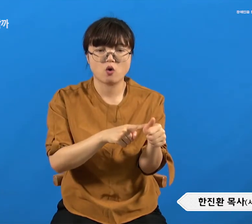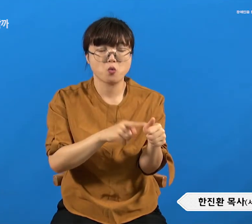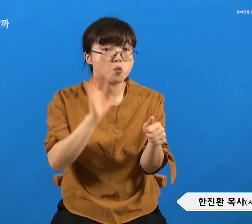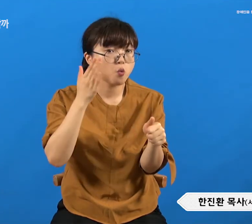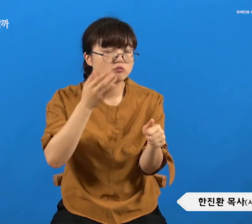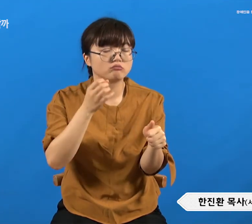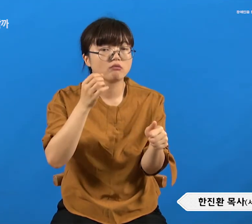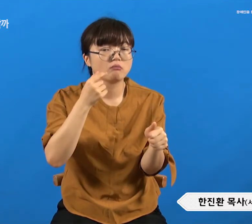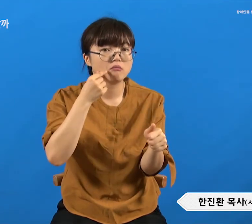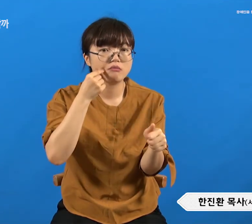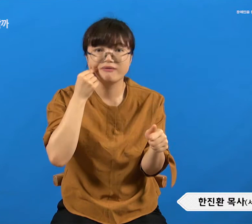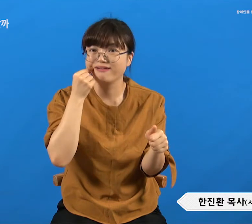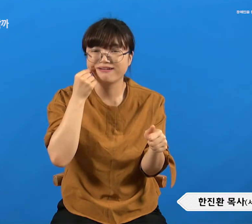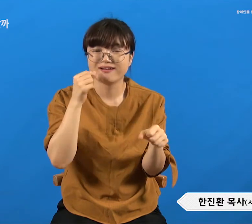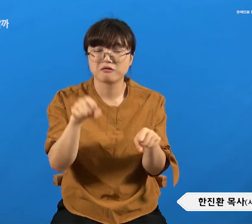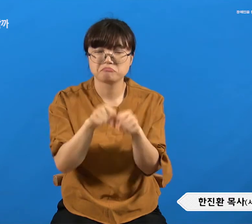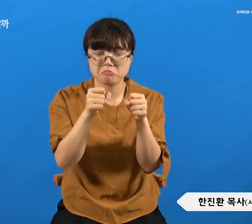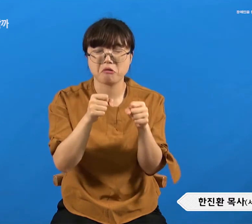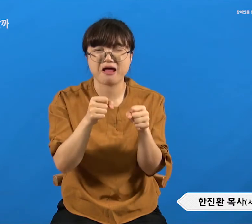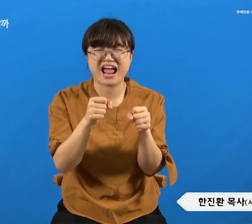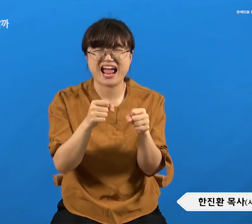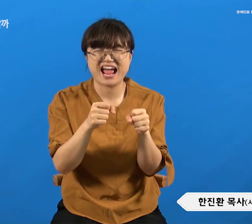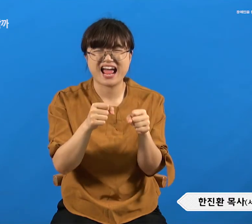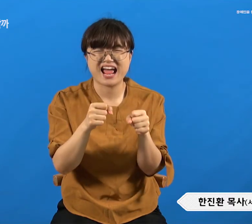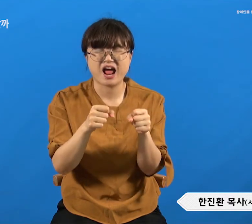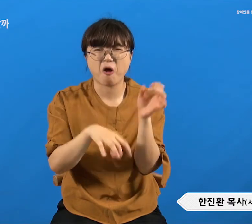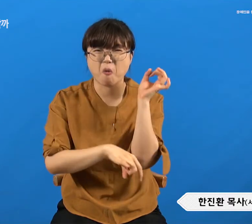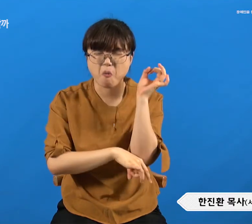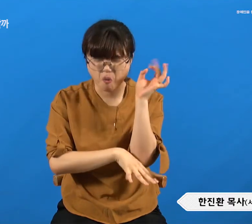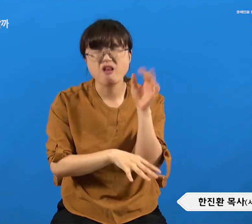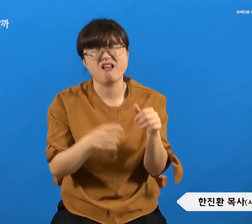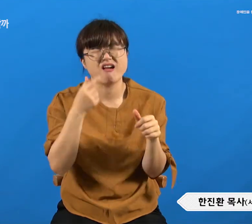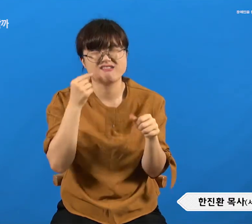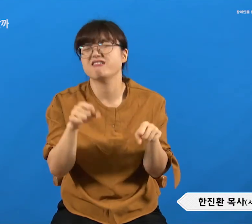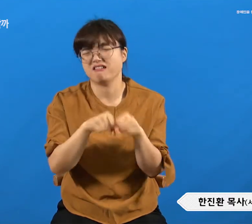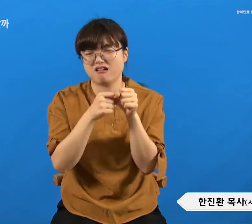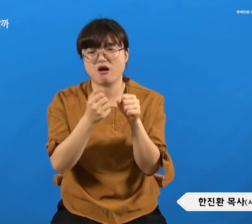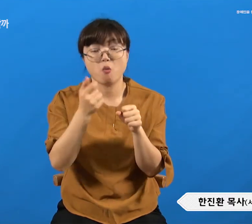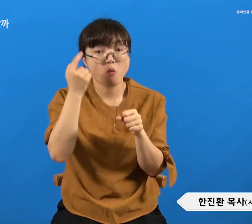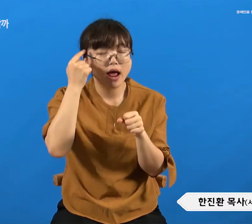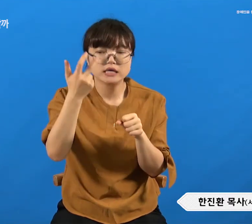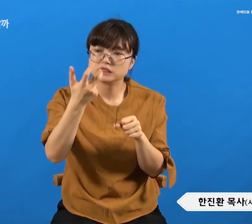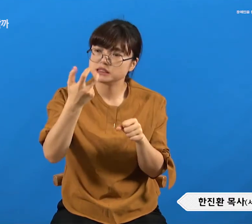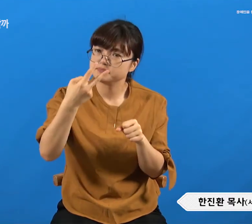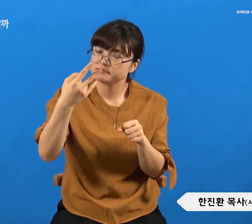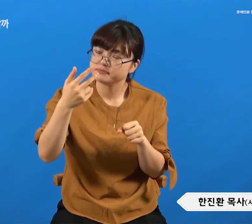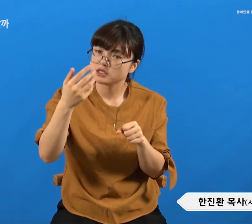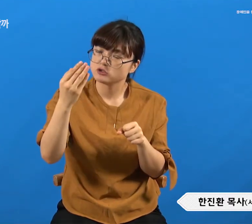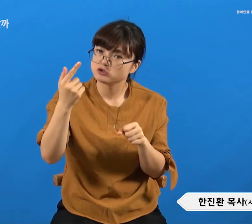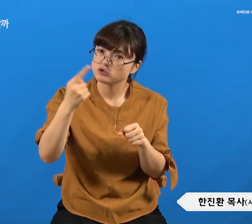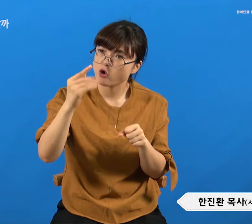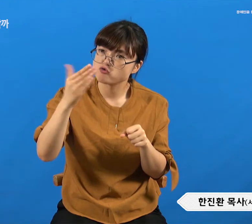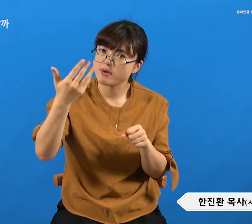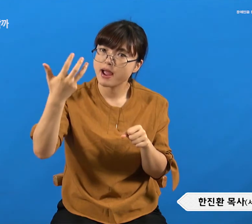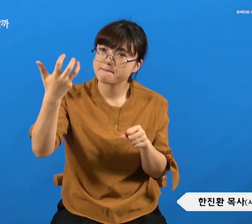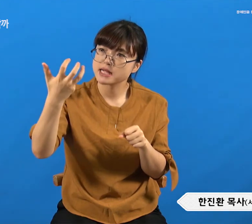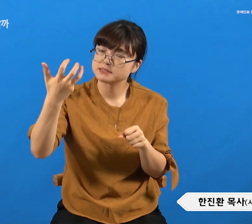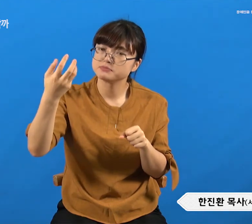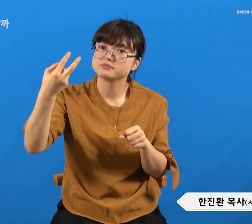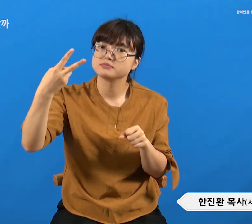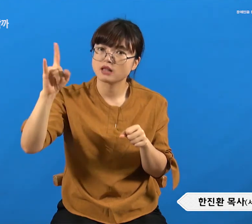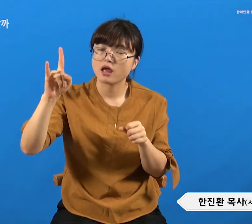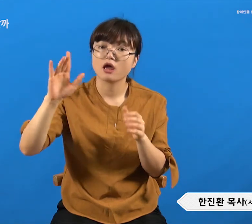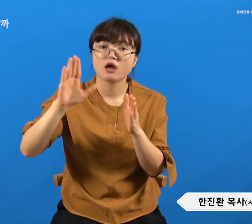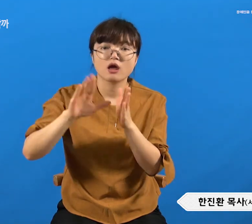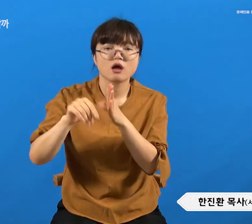좀 어폐가 있습니다. 왜냐하면 7, 80년대에 우리 한국 철학계를 대표하는 그런